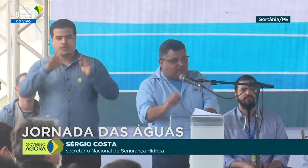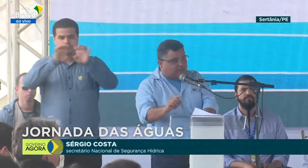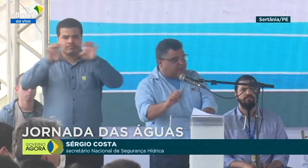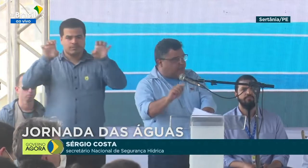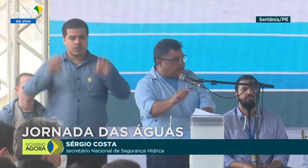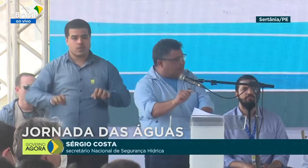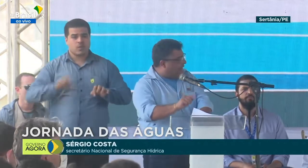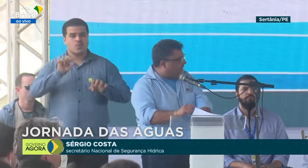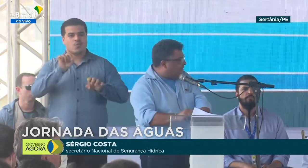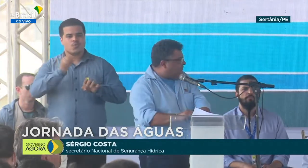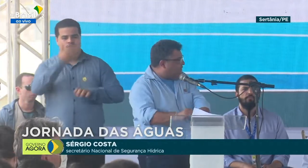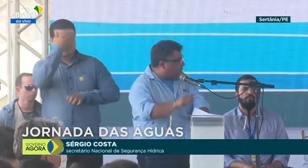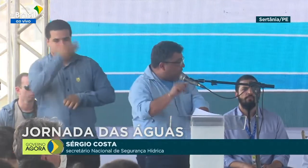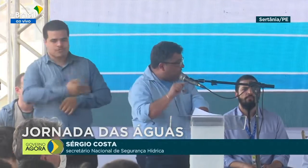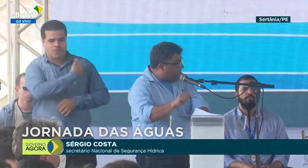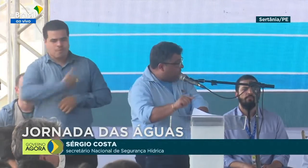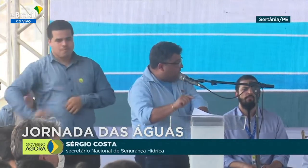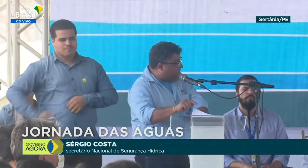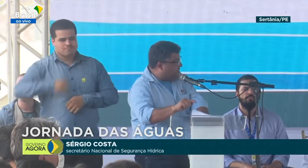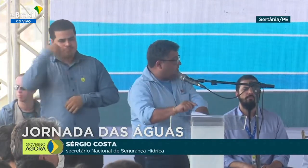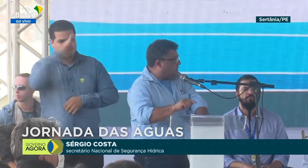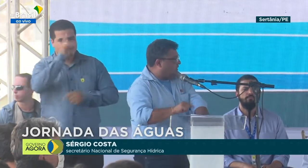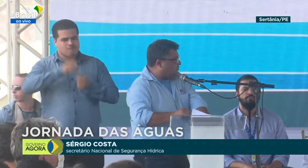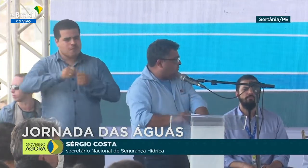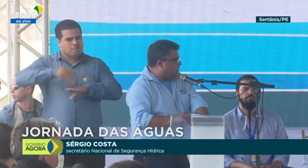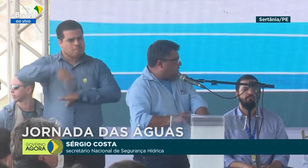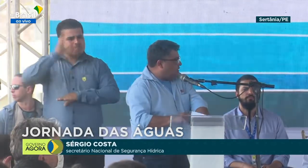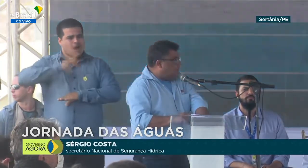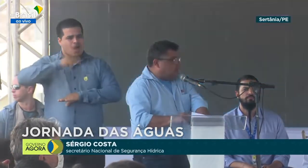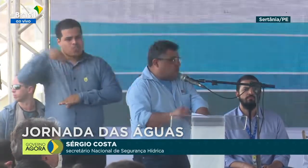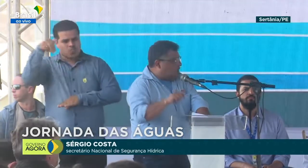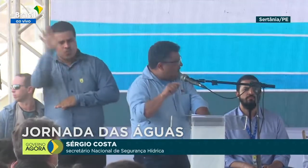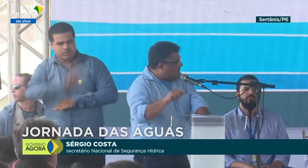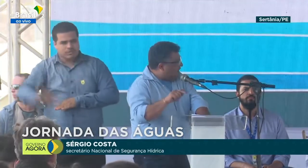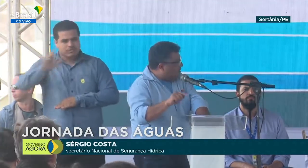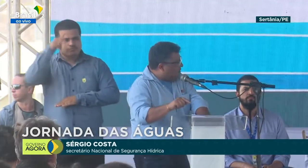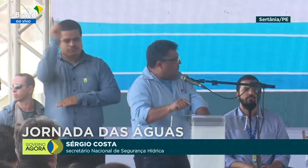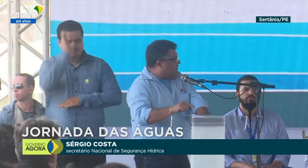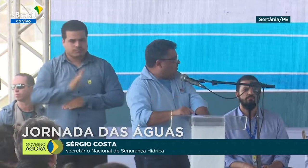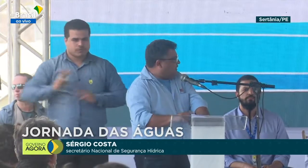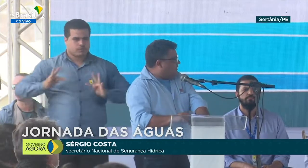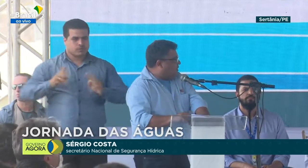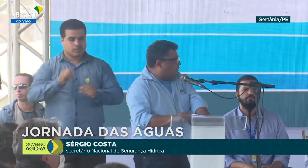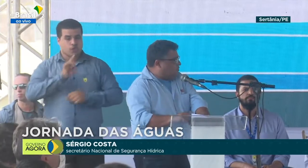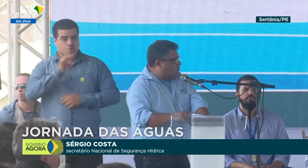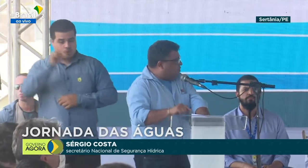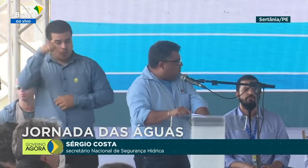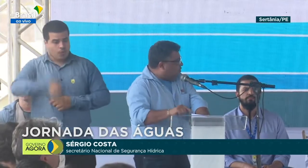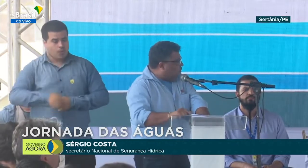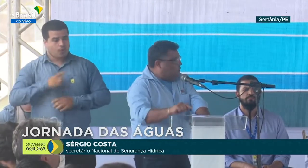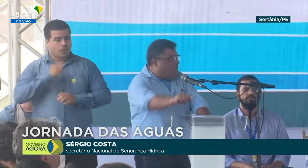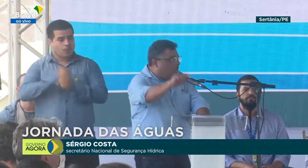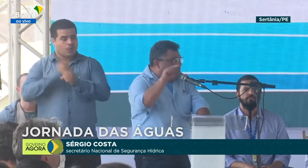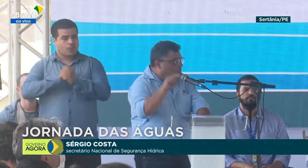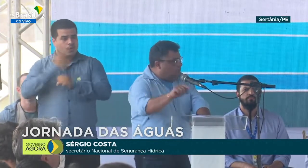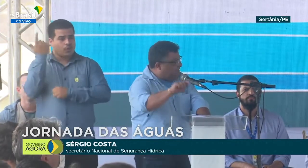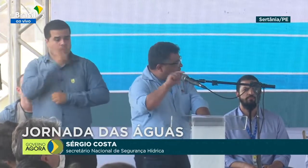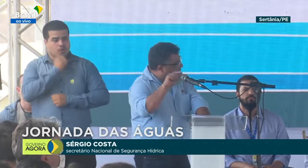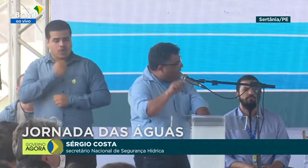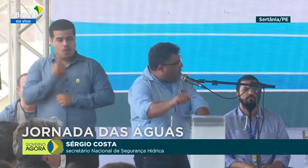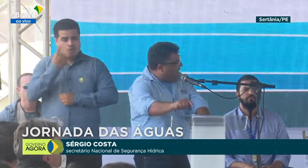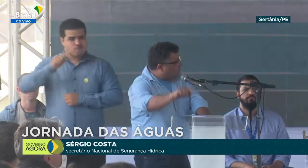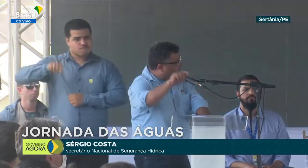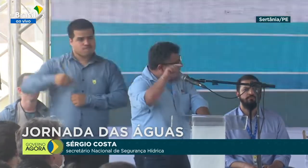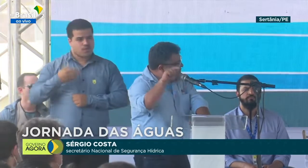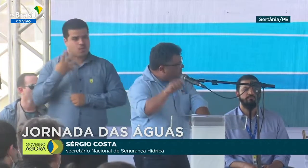mais fez por esse país e por esse Nordeste brasileiro. Só nessa obra, presidente, o senhor colocou